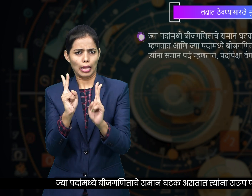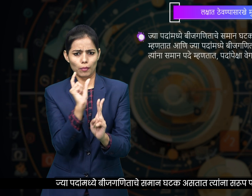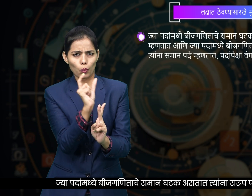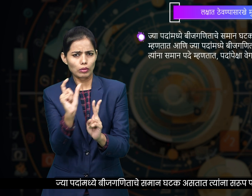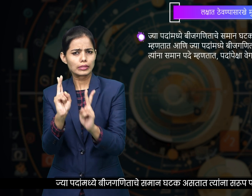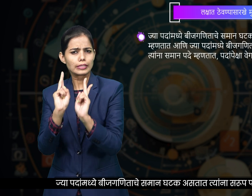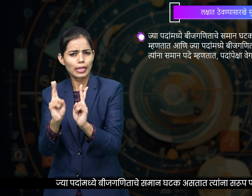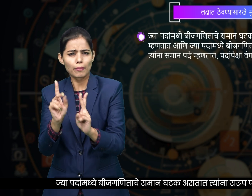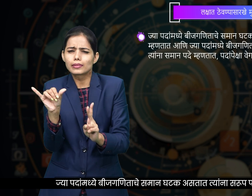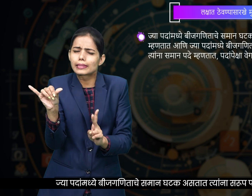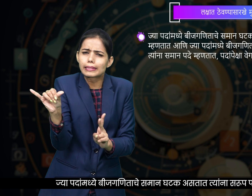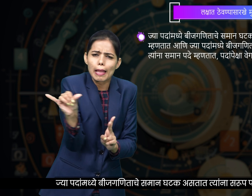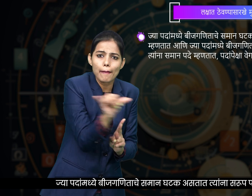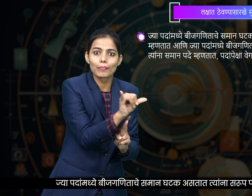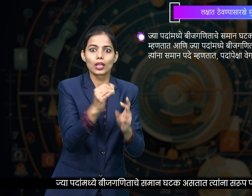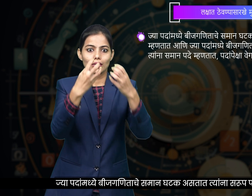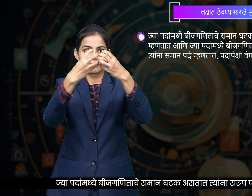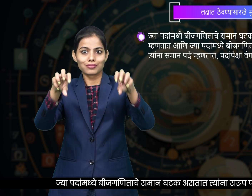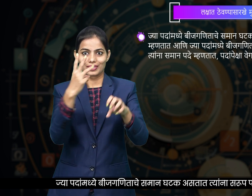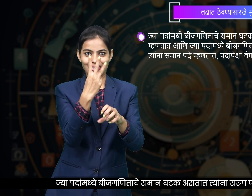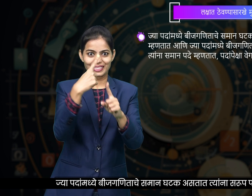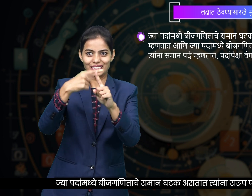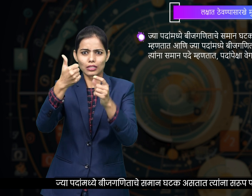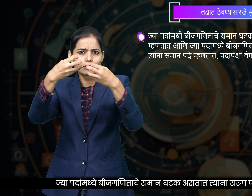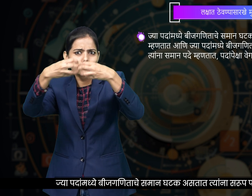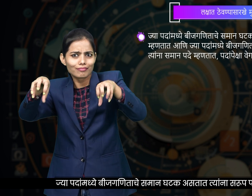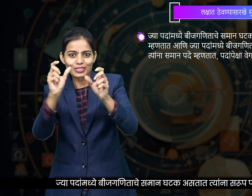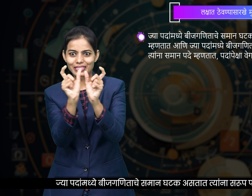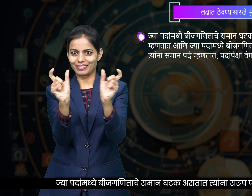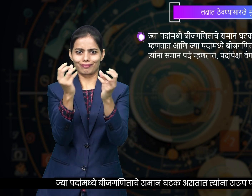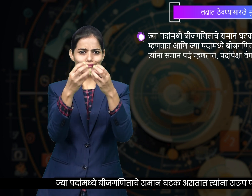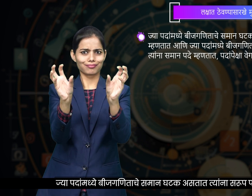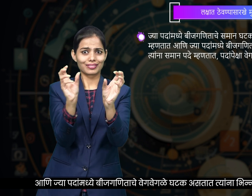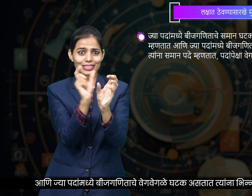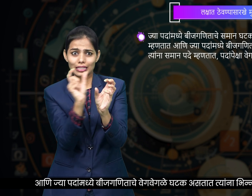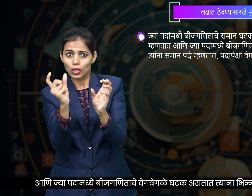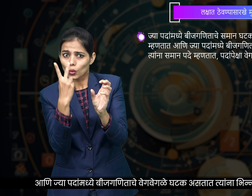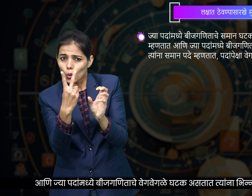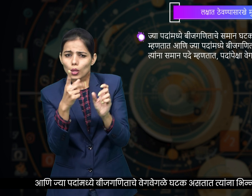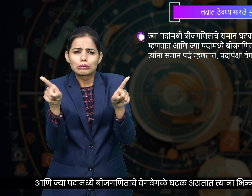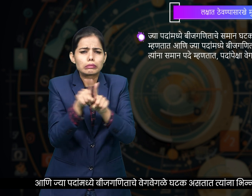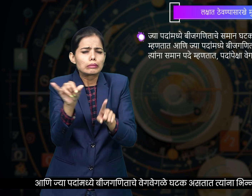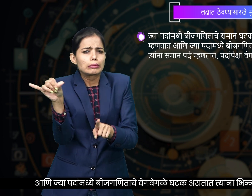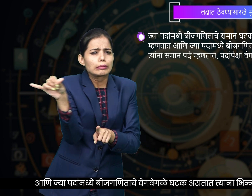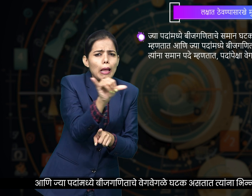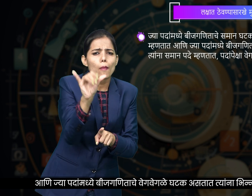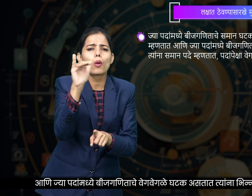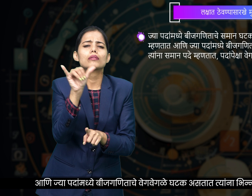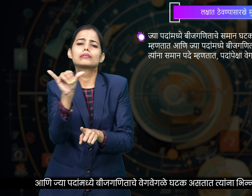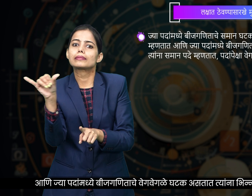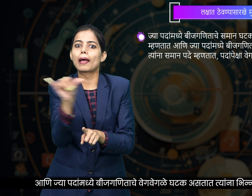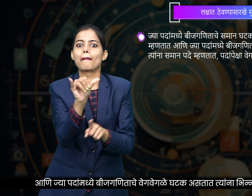ज्या पदांमध्ये बीजगणिताचे समान घटक असतात त्यांना सरूप पद म्हणतात आणि ज्या पदांमध्ये